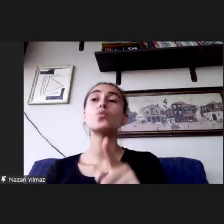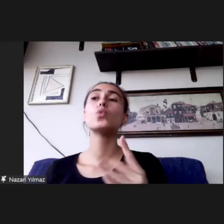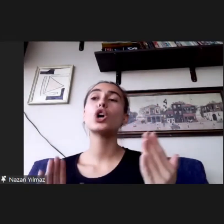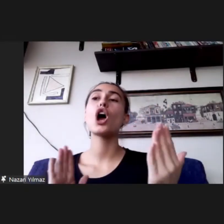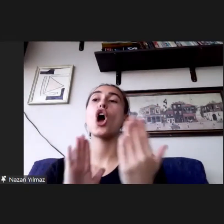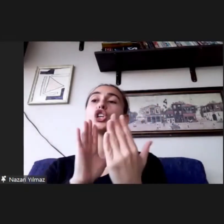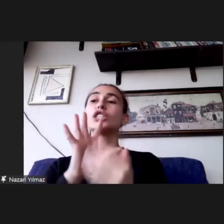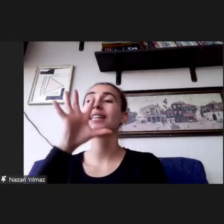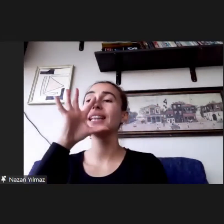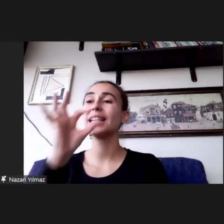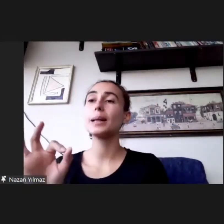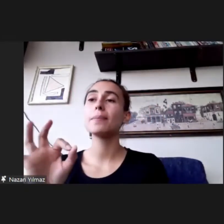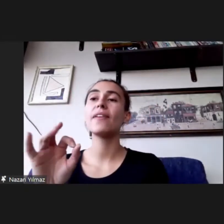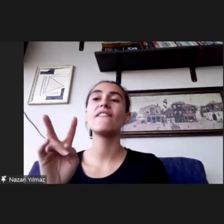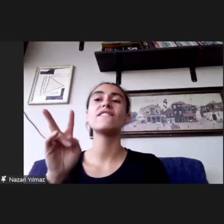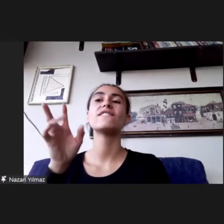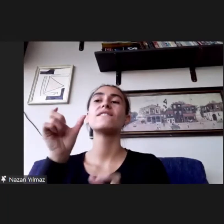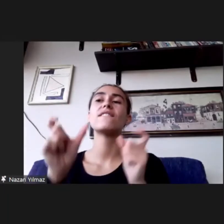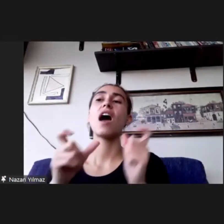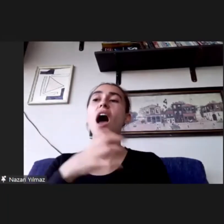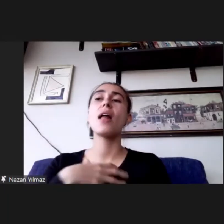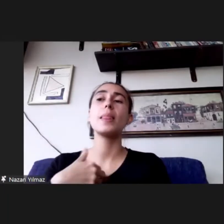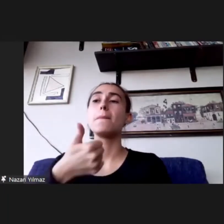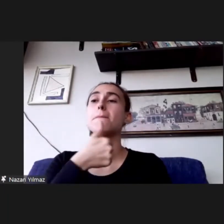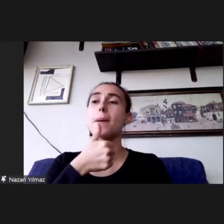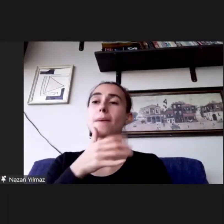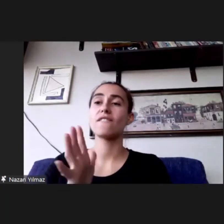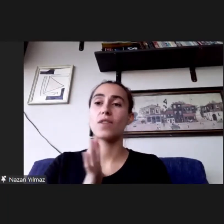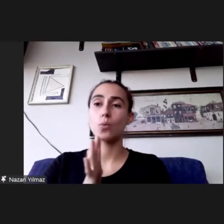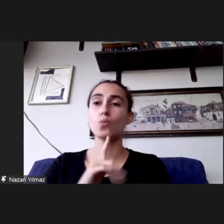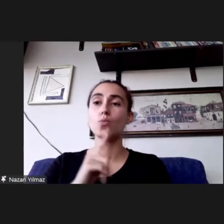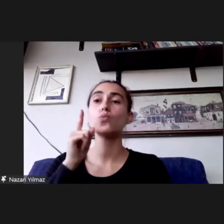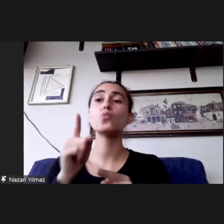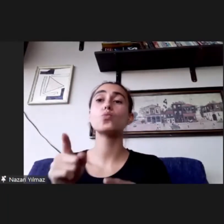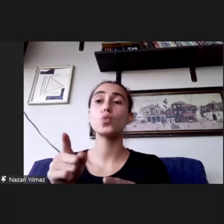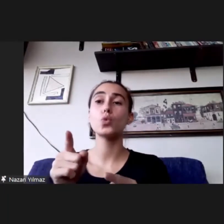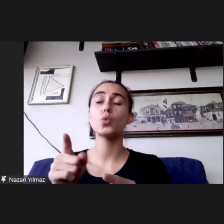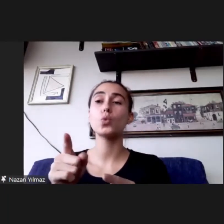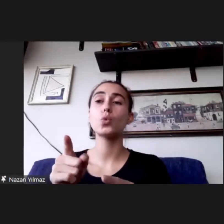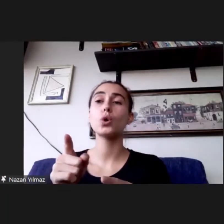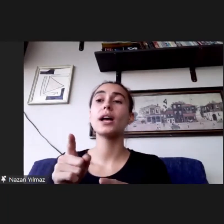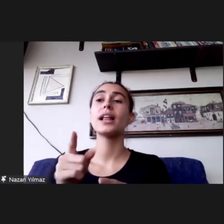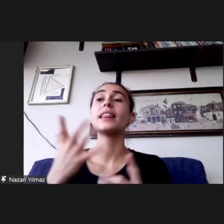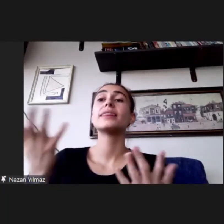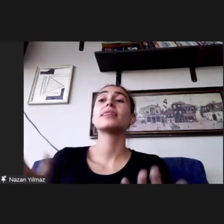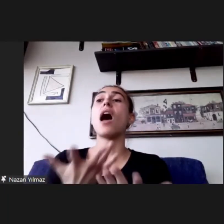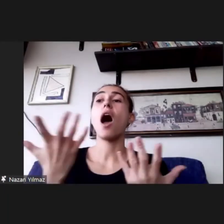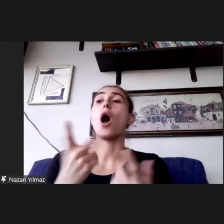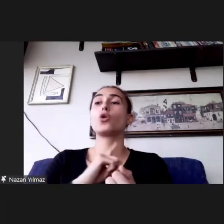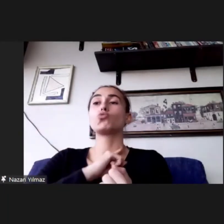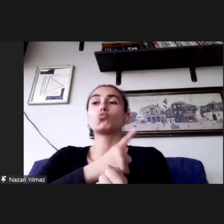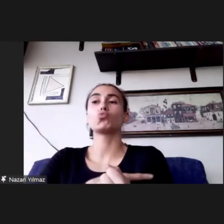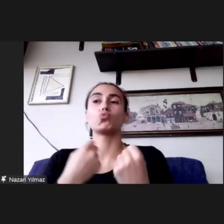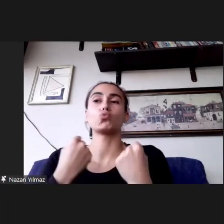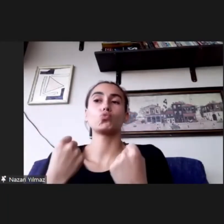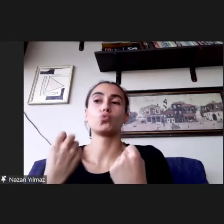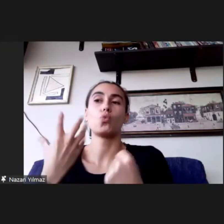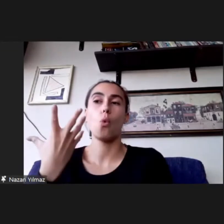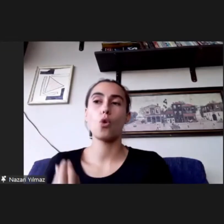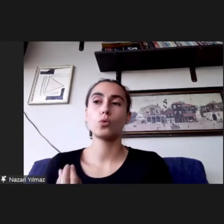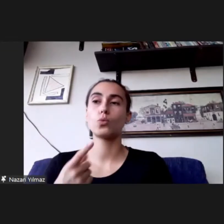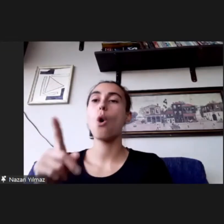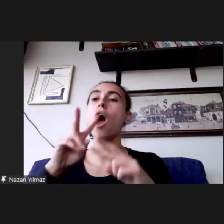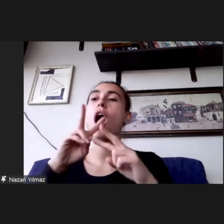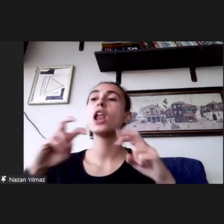kimi veliler var, tanısı bulunan çocukların ebeveyni olan, çok daha güçlenmiş, hatta bizim araştırma